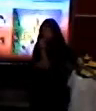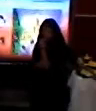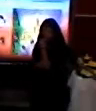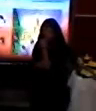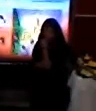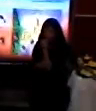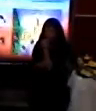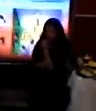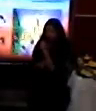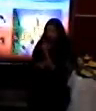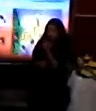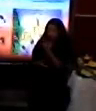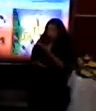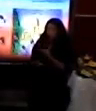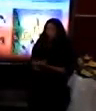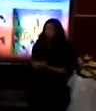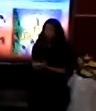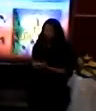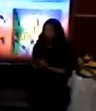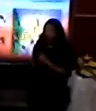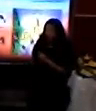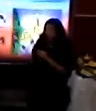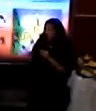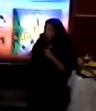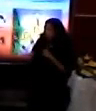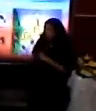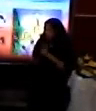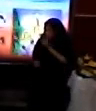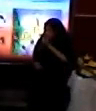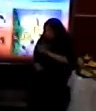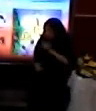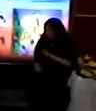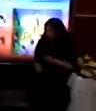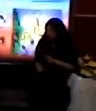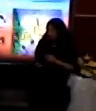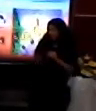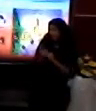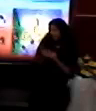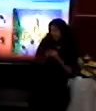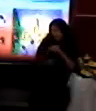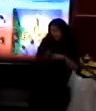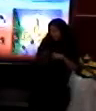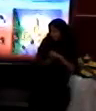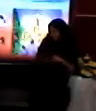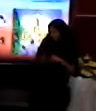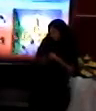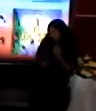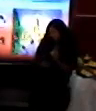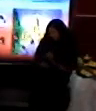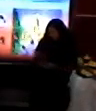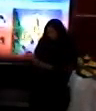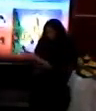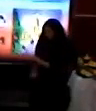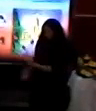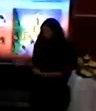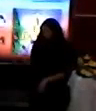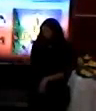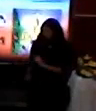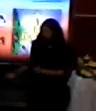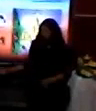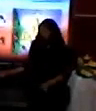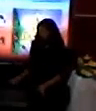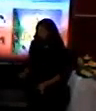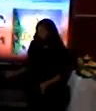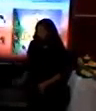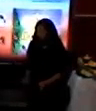por cabeza, conforme al número de vuestras personas, tomaréis cada uno para los que están en